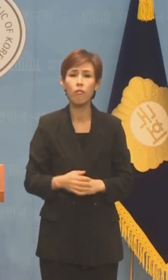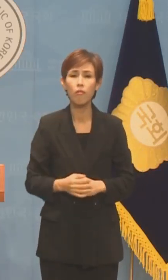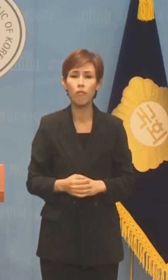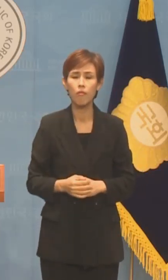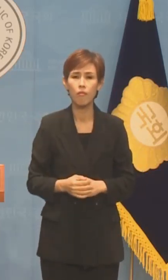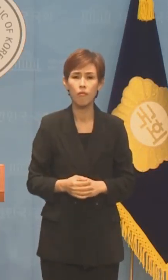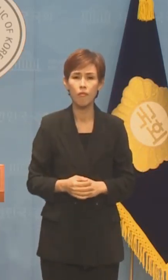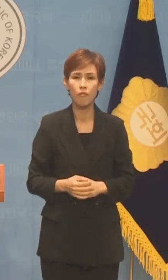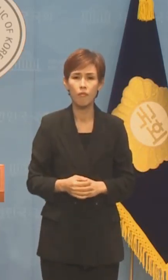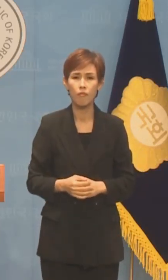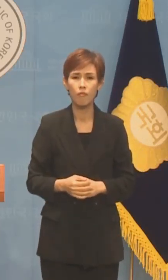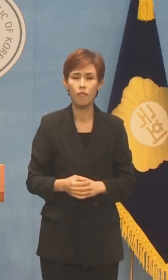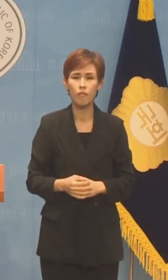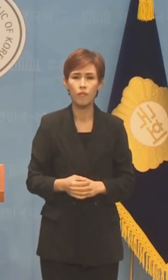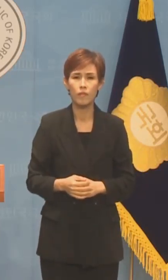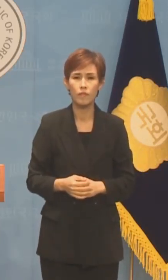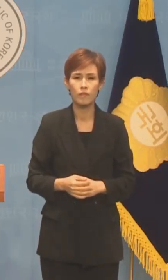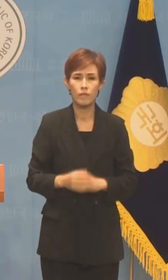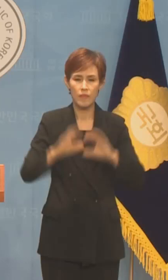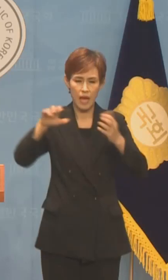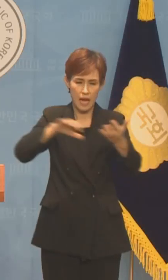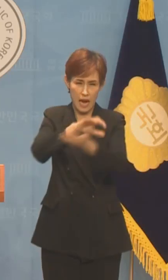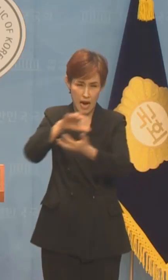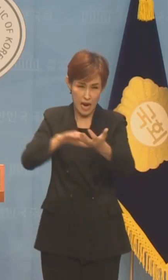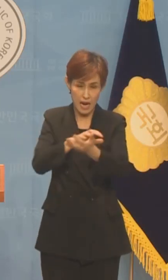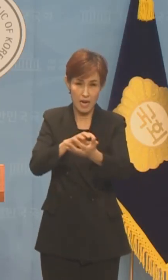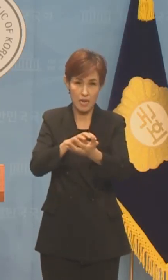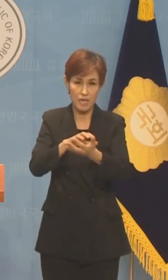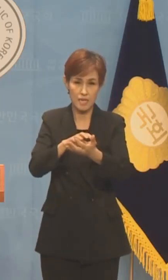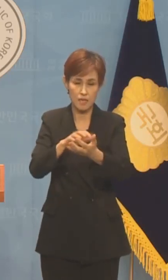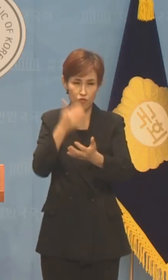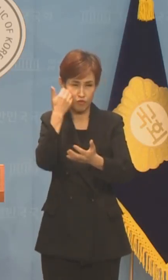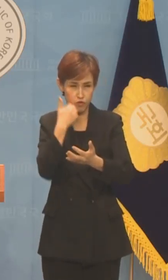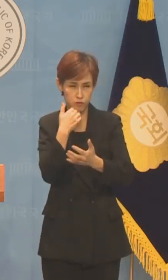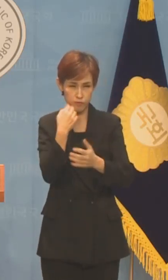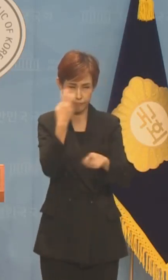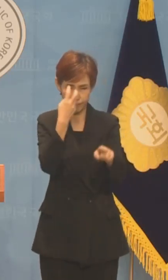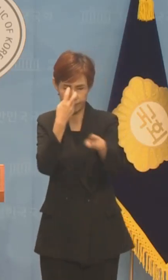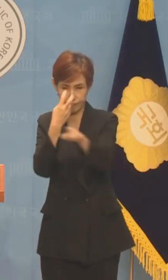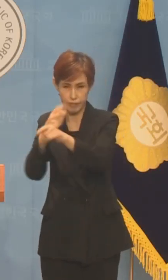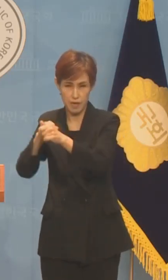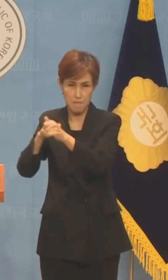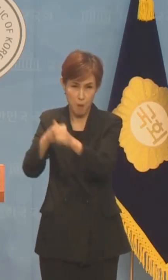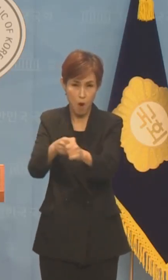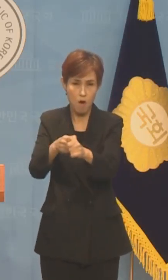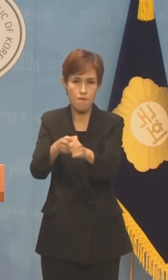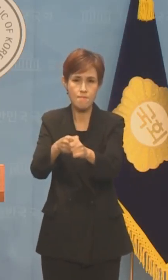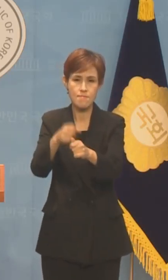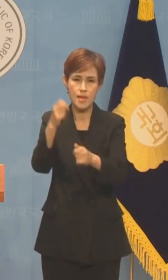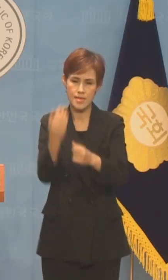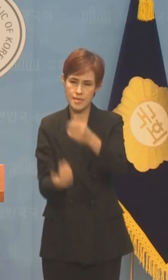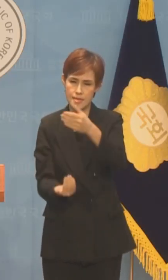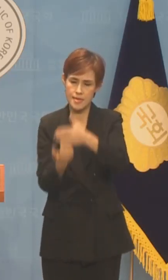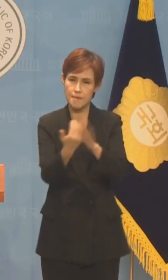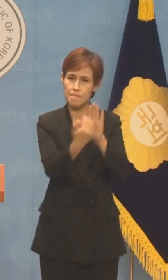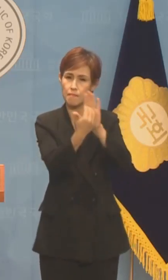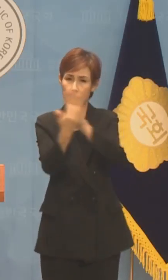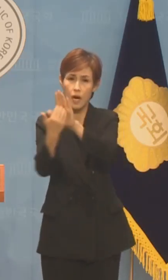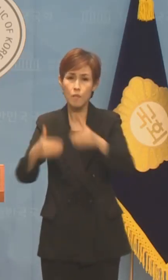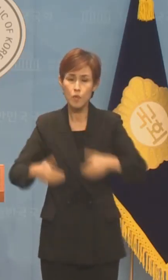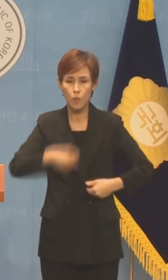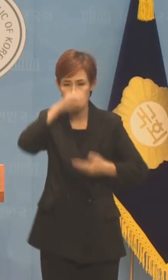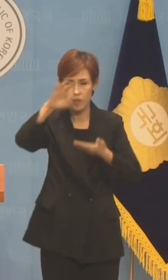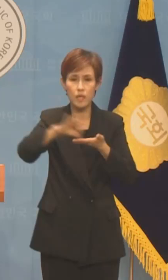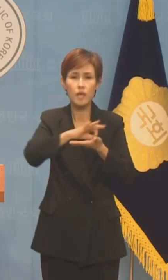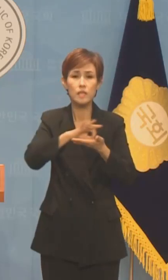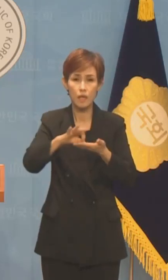않습니다. 내란 세력을 철저하게 수사해서 처벌해 다시는 내란을 꿈도 꾸지 못하도록 만드는